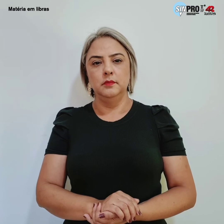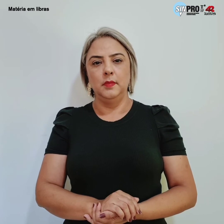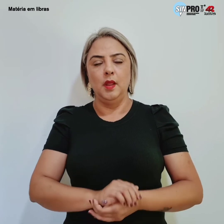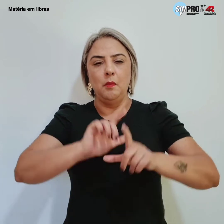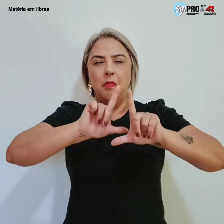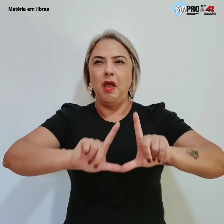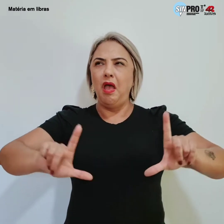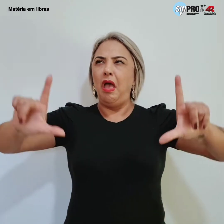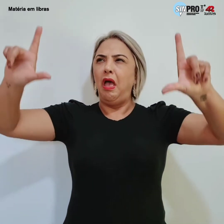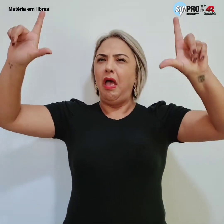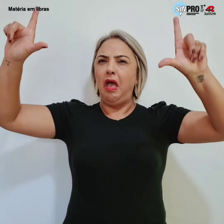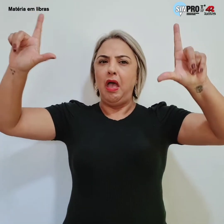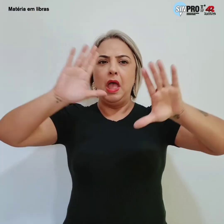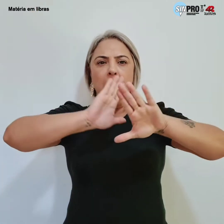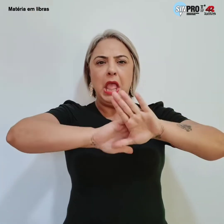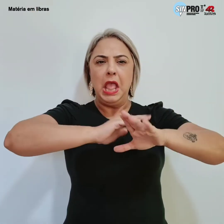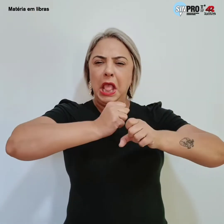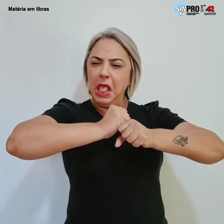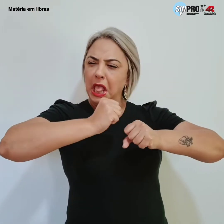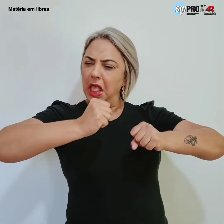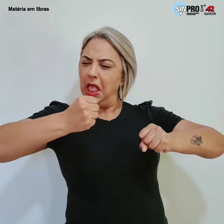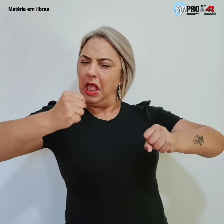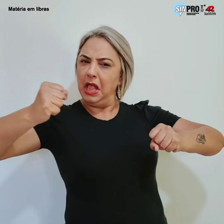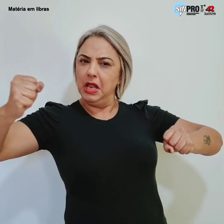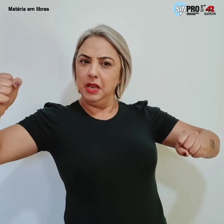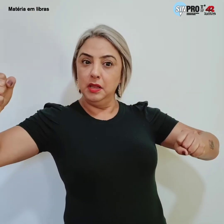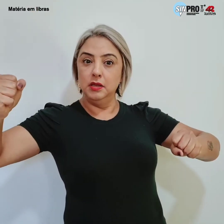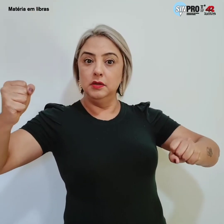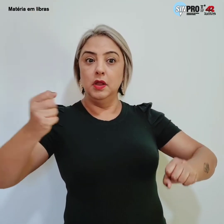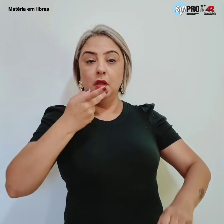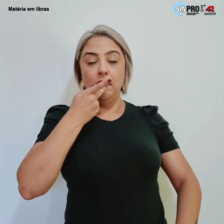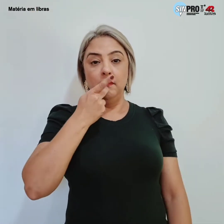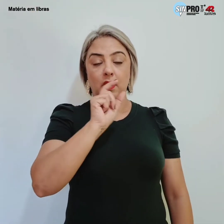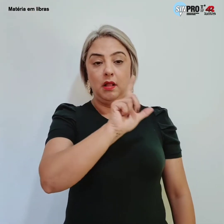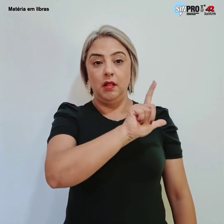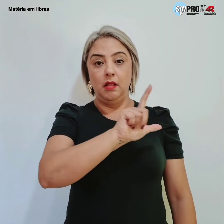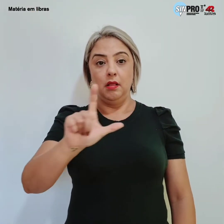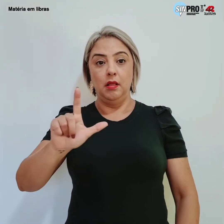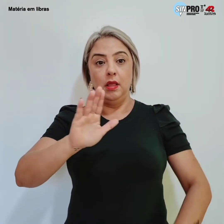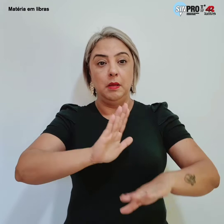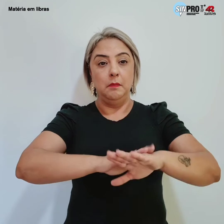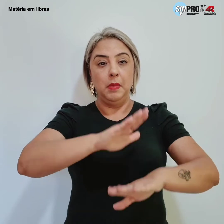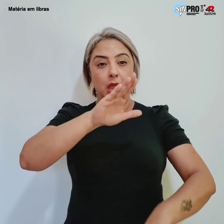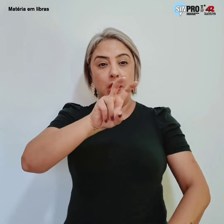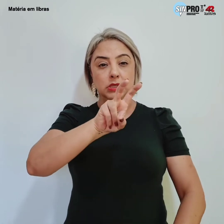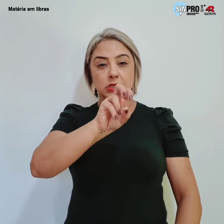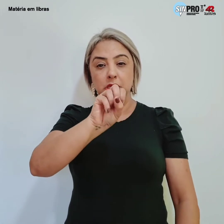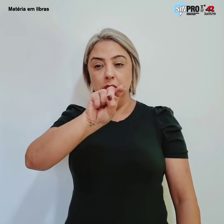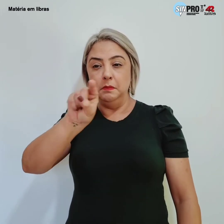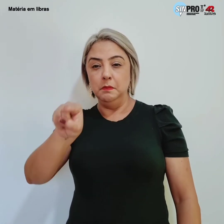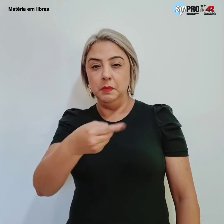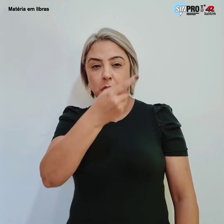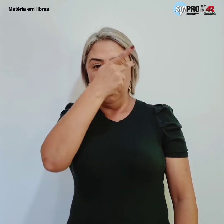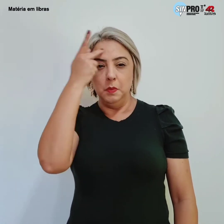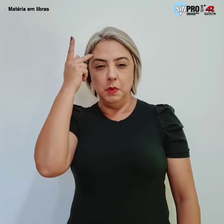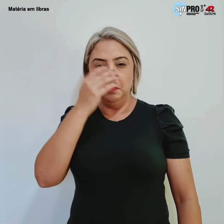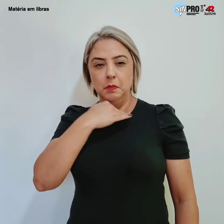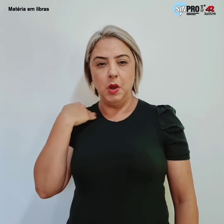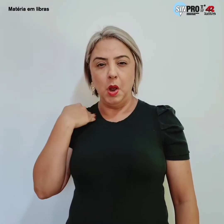Uma faixa de mais de 30 metros de largura com os dizeres: mais de 500 mil mortos, a